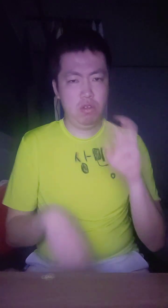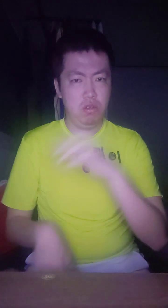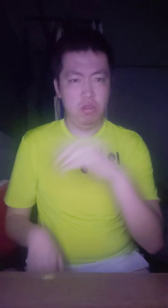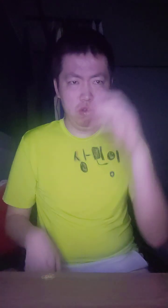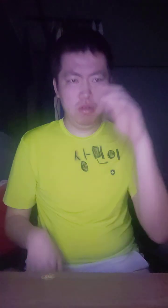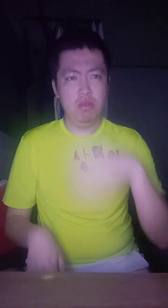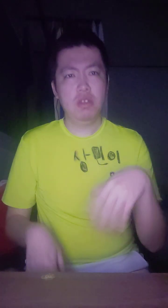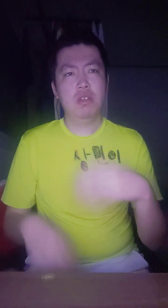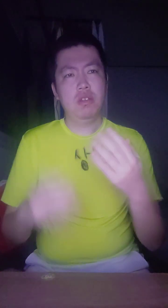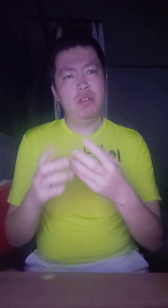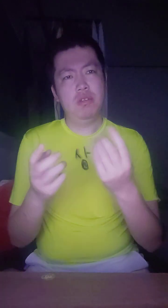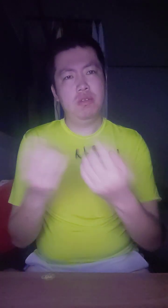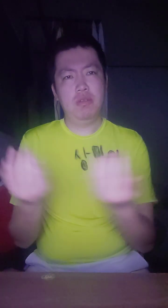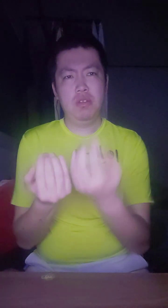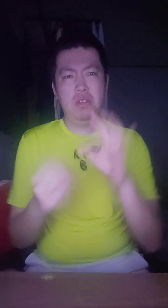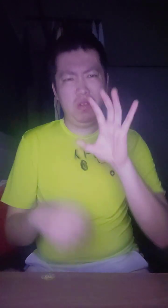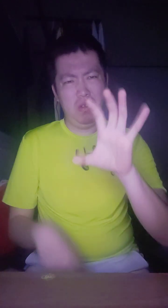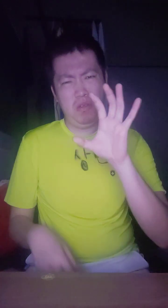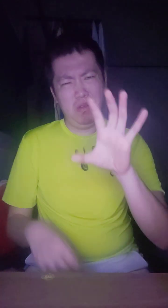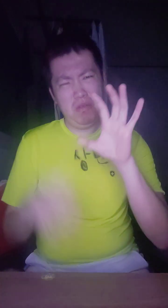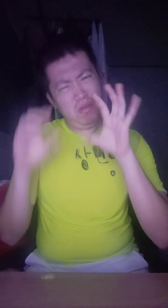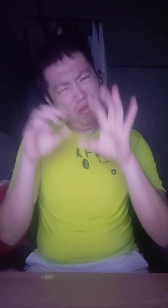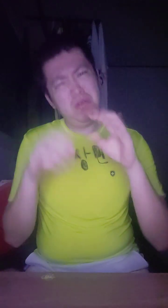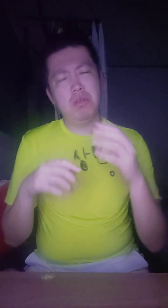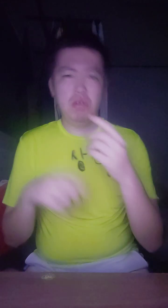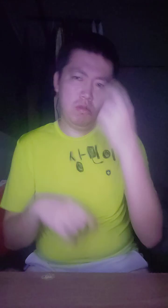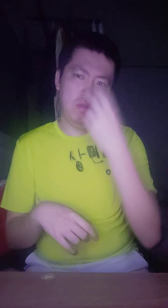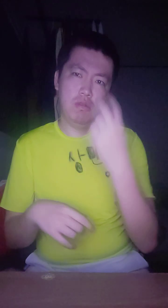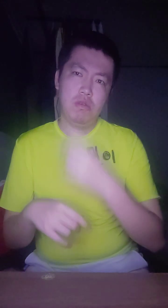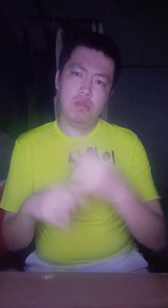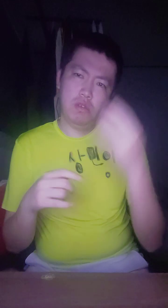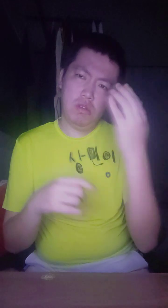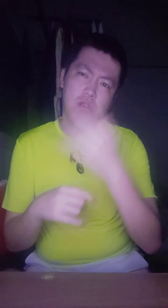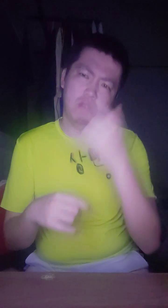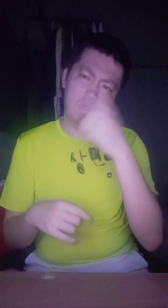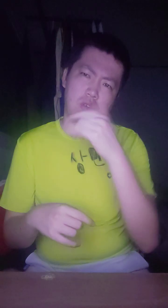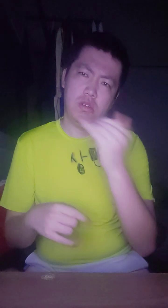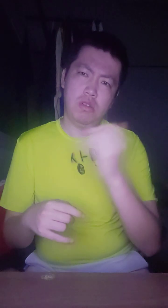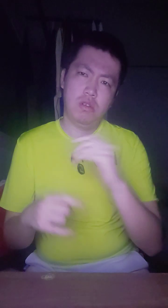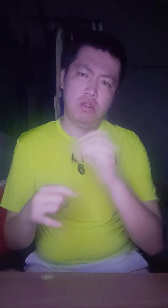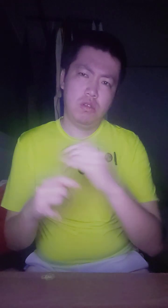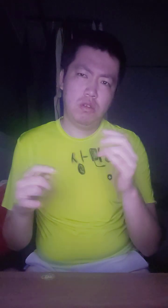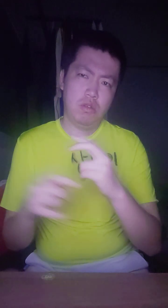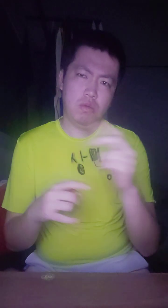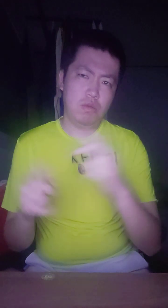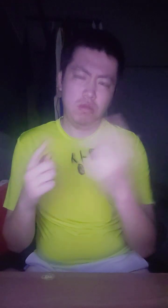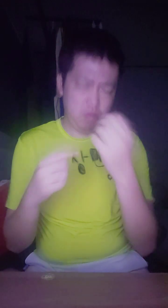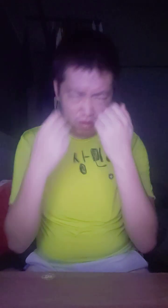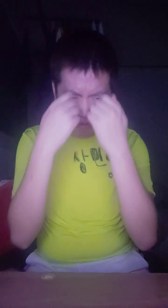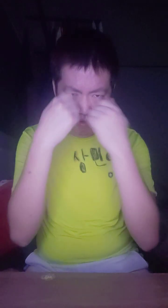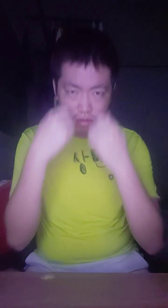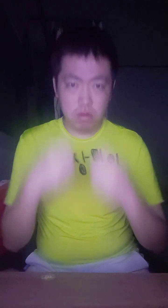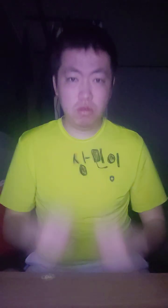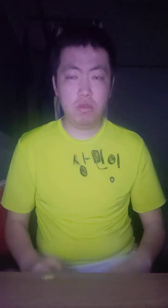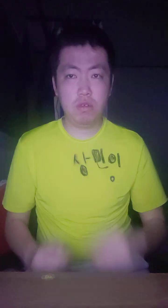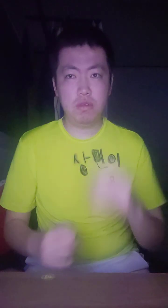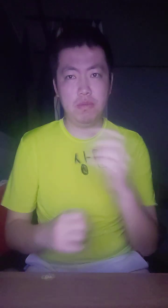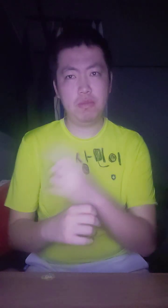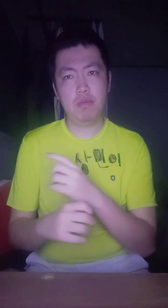여름바다에서 누구나 다 쓰는 공중 화장실에서 그런 일을 당했어. 너무 억울하고 지금 너무